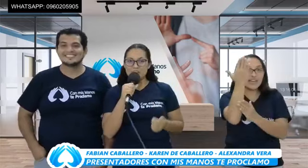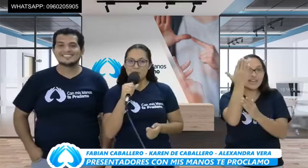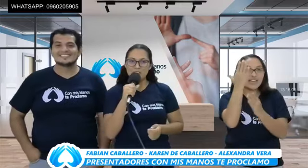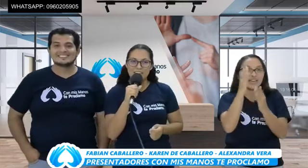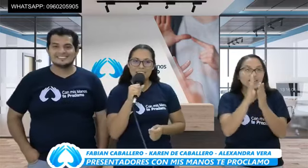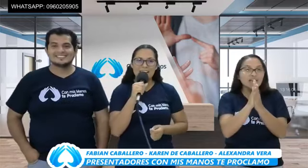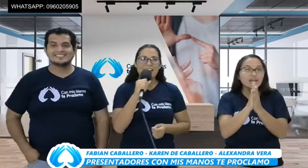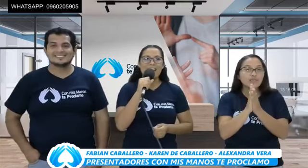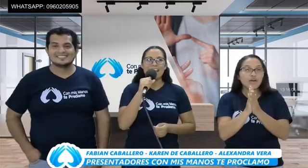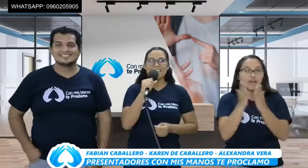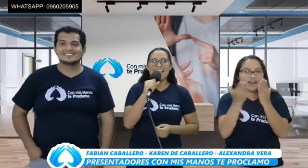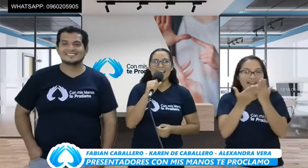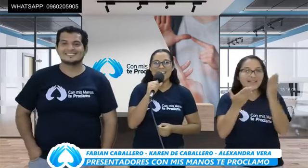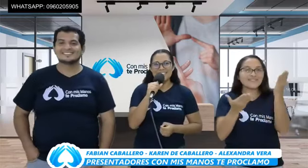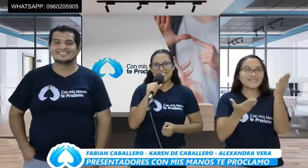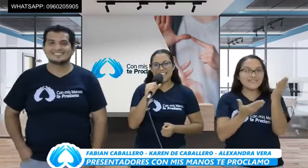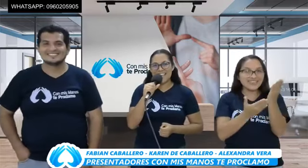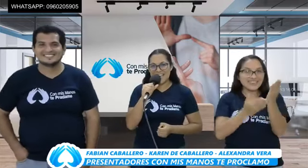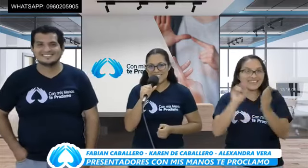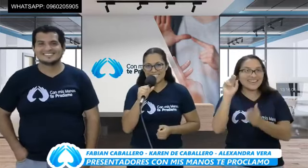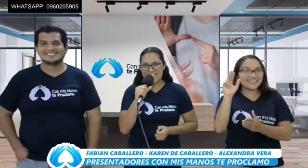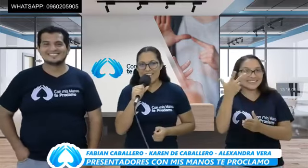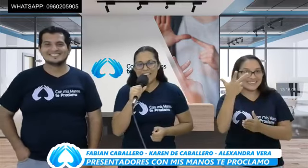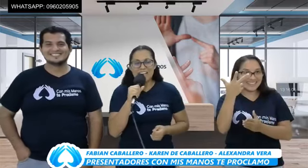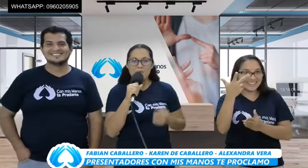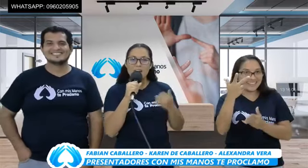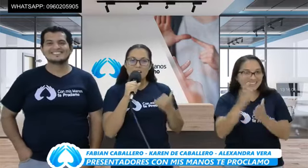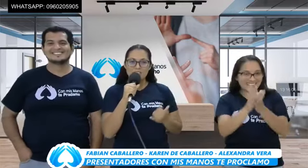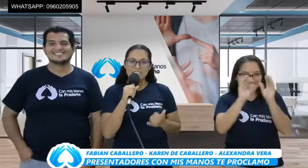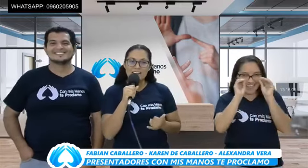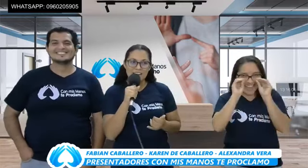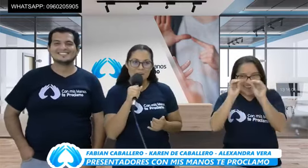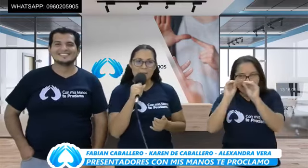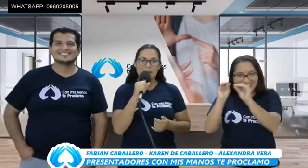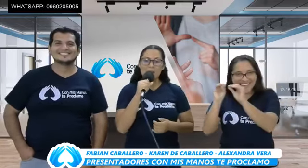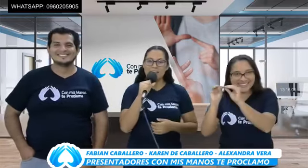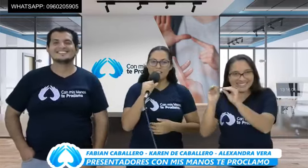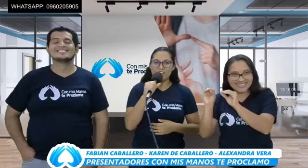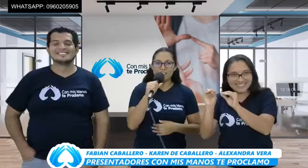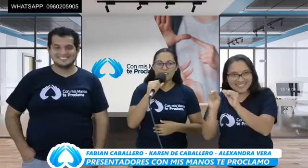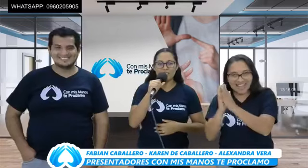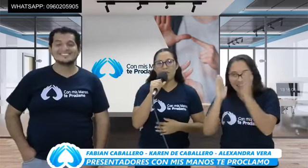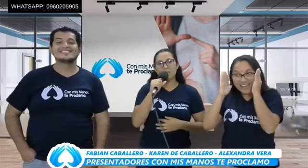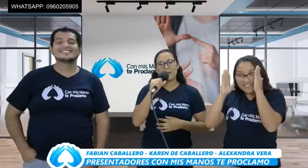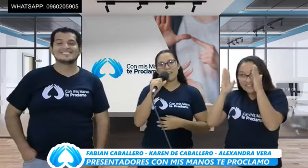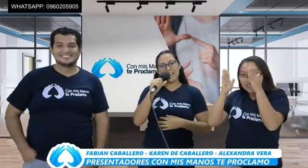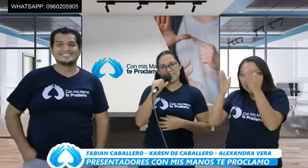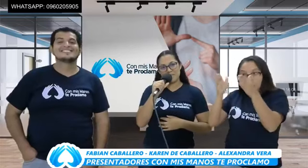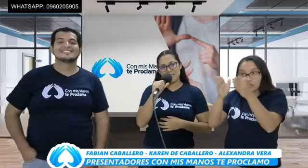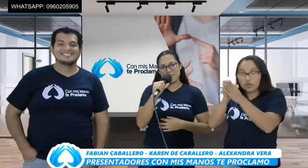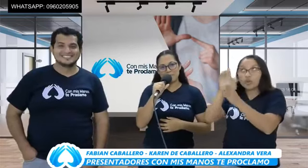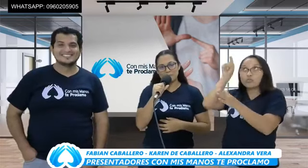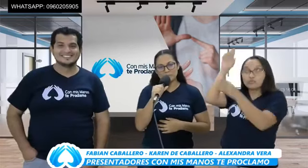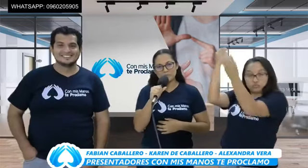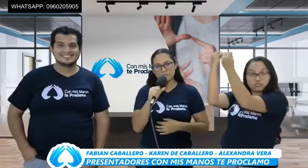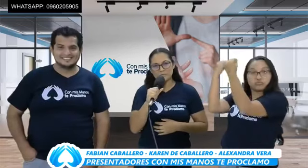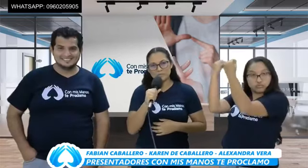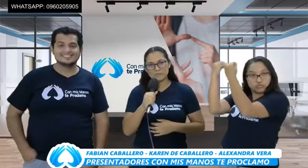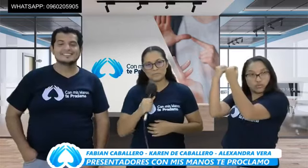la parte número 3, que es la enseñanza. Vamos a escuchar la palabra de Dios y vamos a ver este